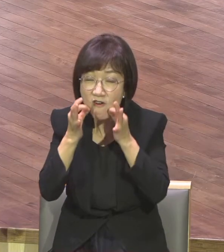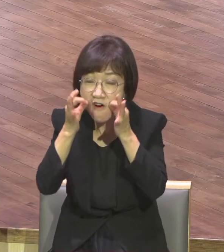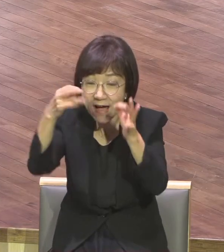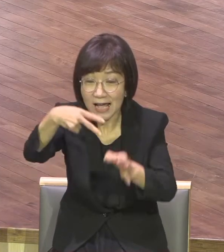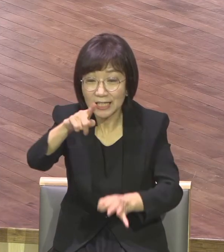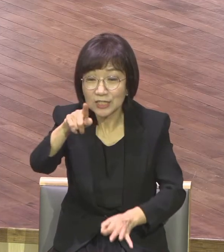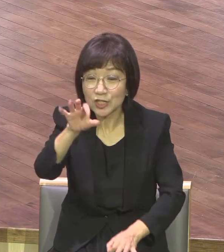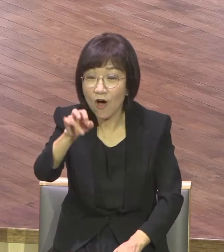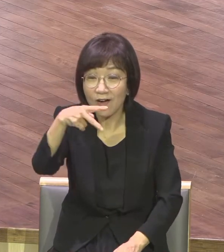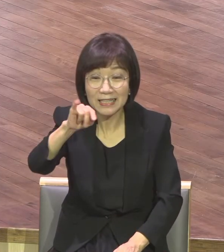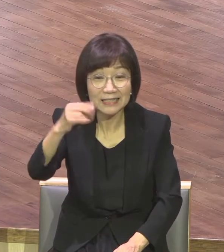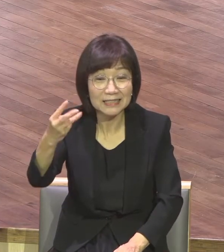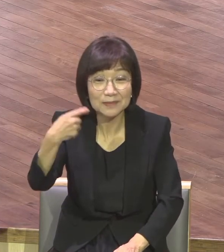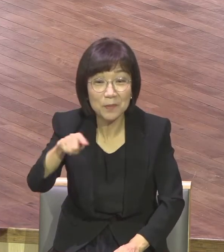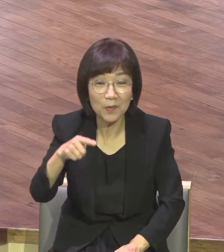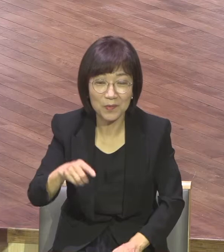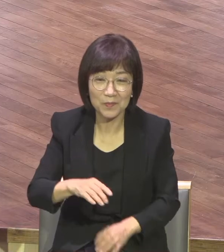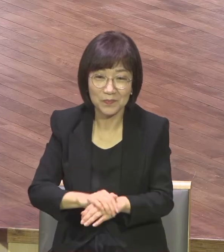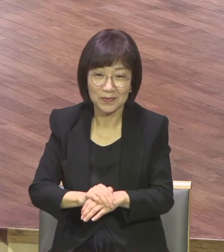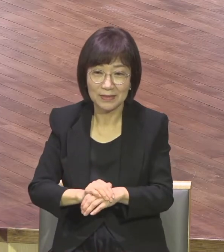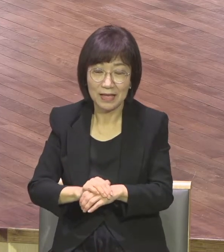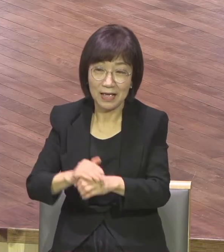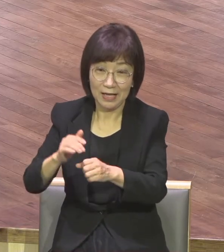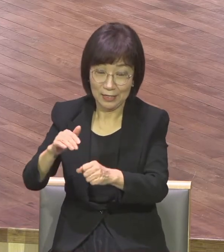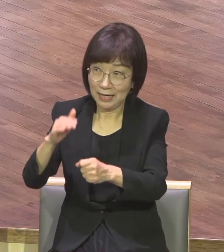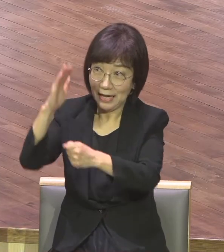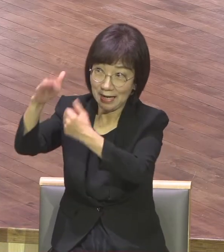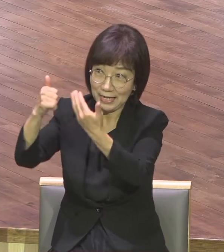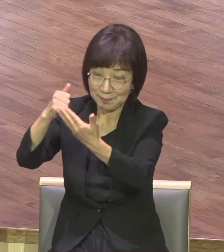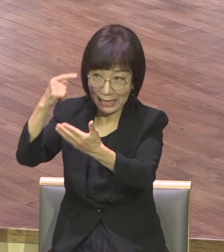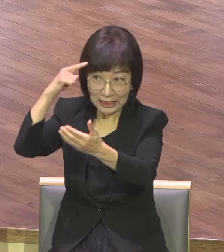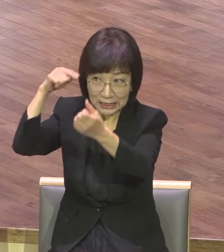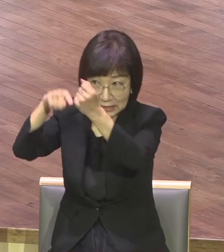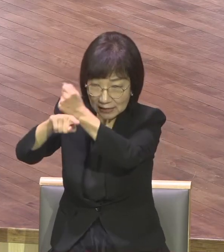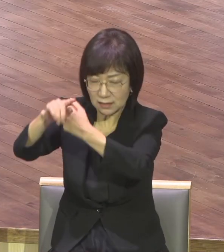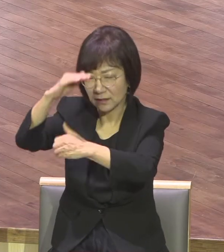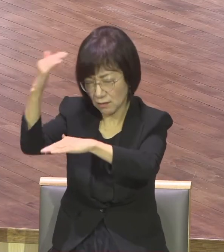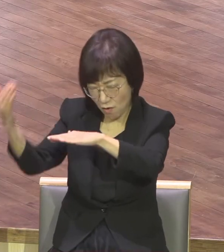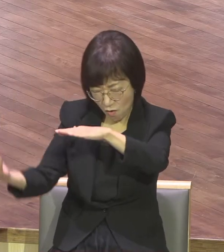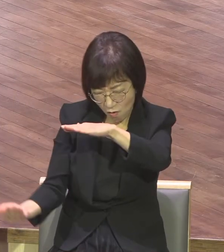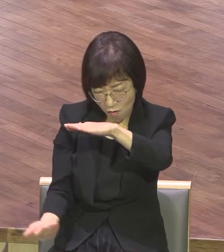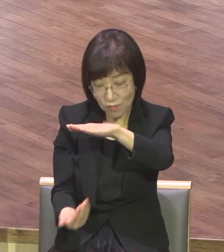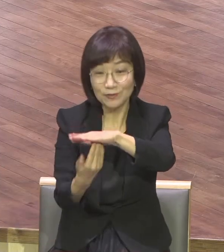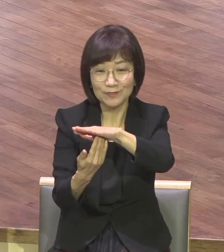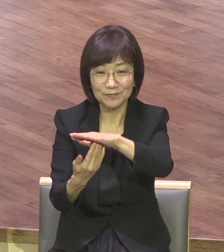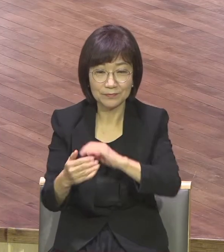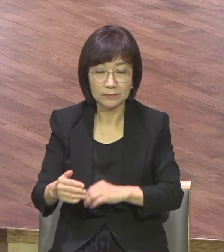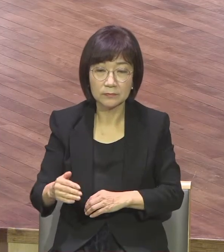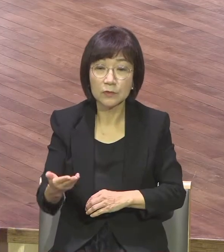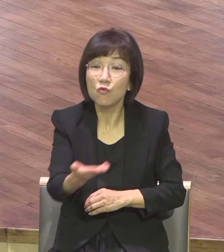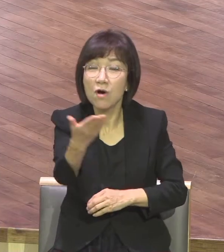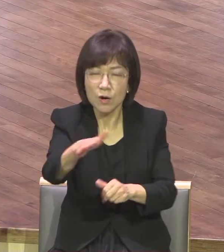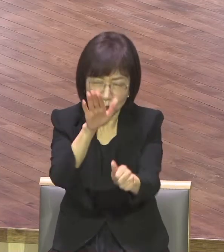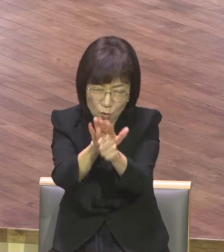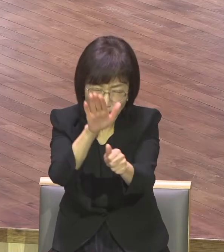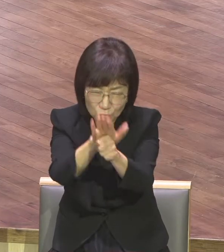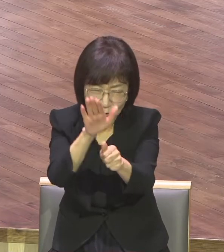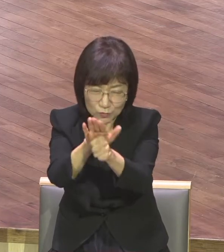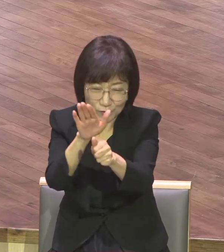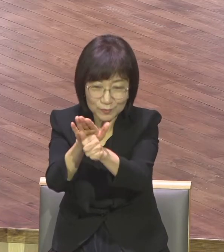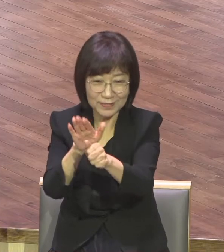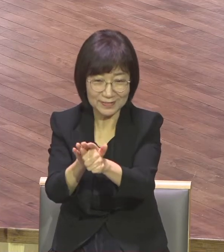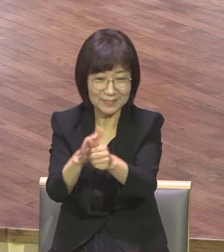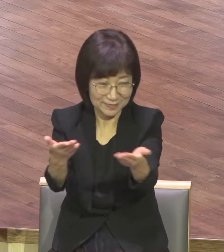성실하심은요, 우리를 향한 하나님의 뜻이 성취되어서 하나님께서 쉬지 않으시고 우리를 도와주신 것, 성실하심으로.